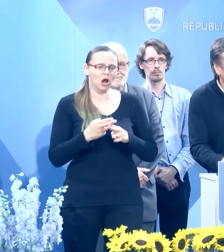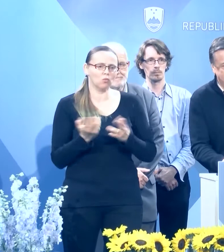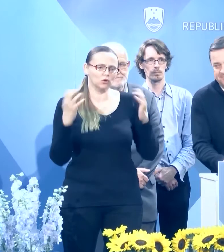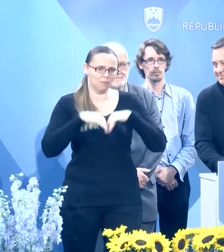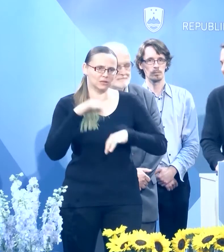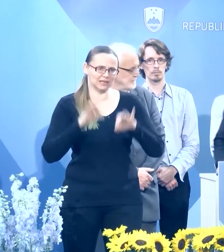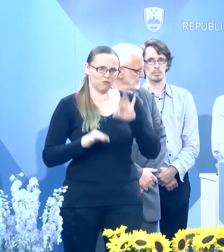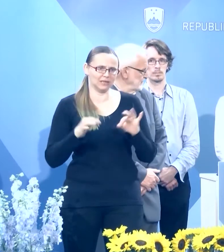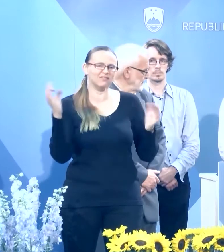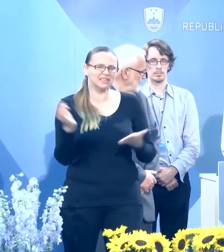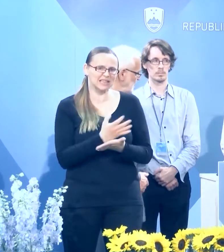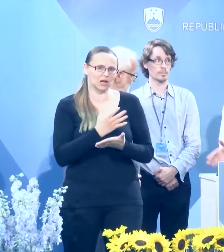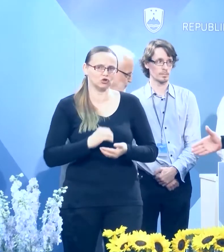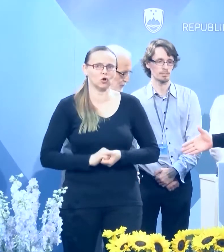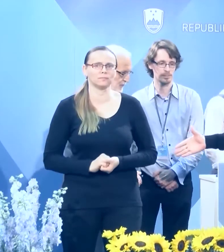Srečno.